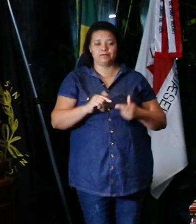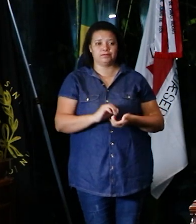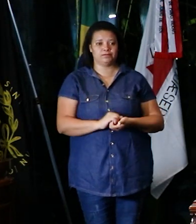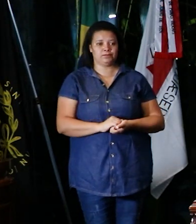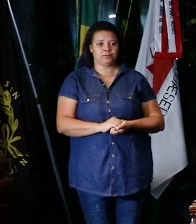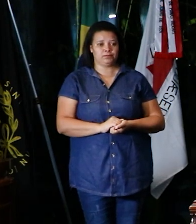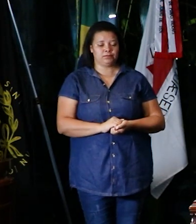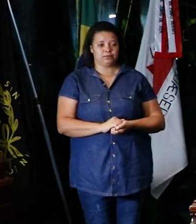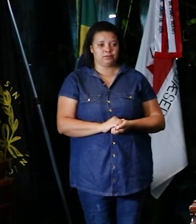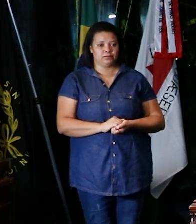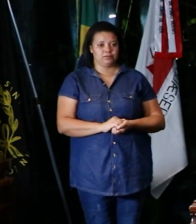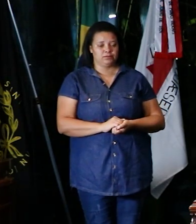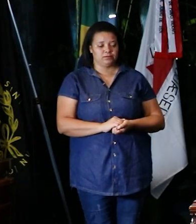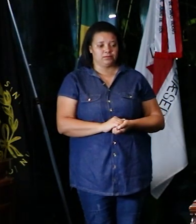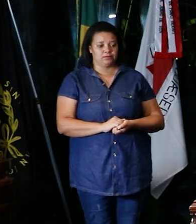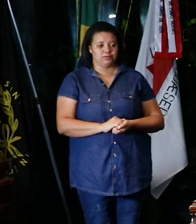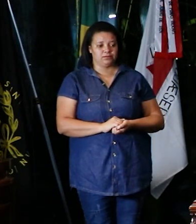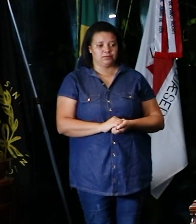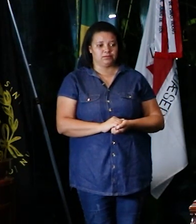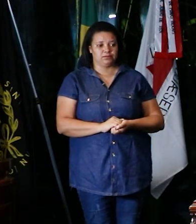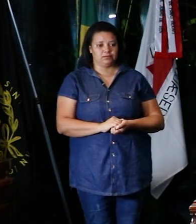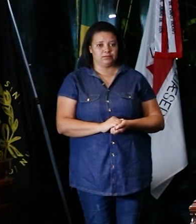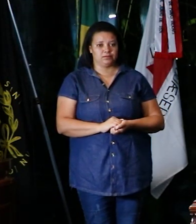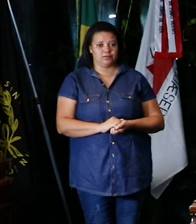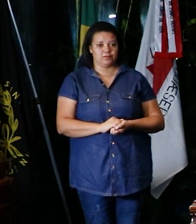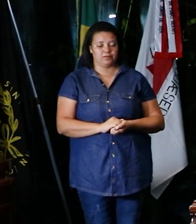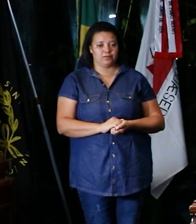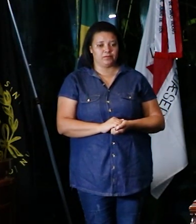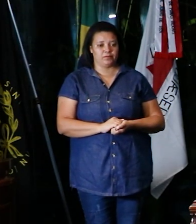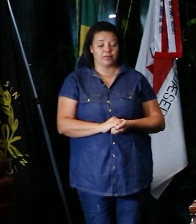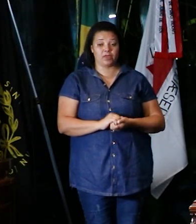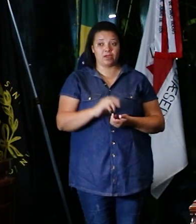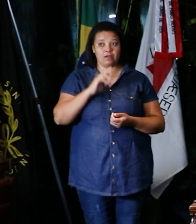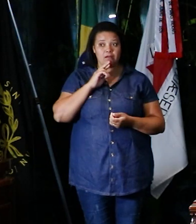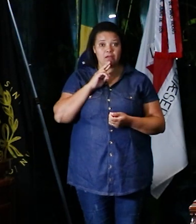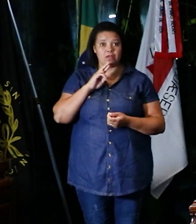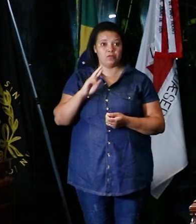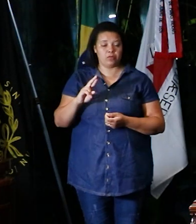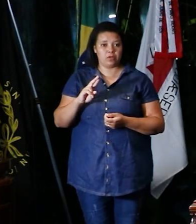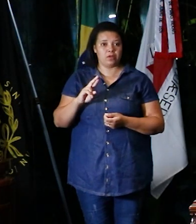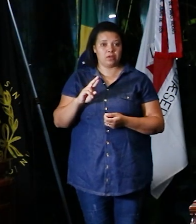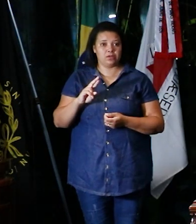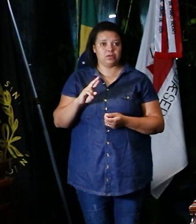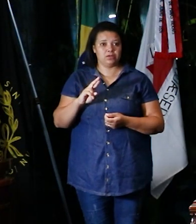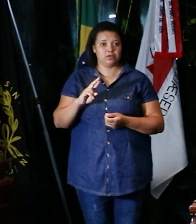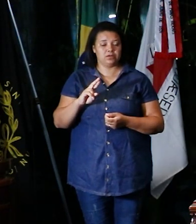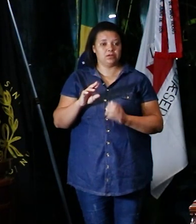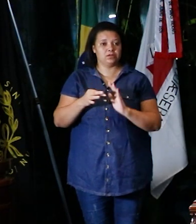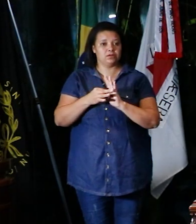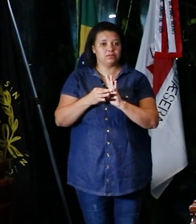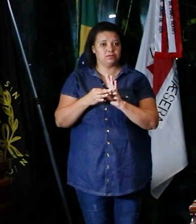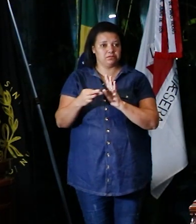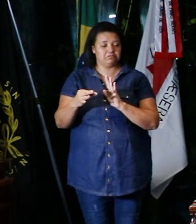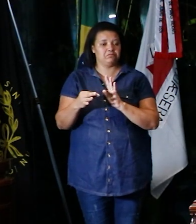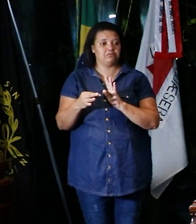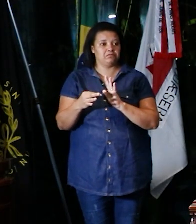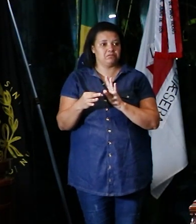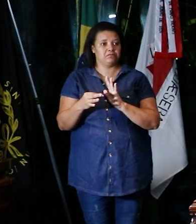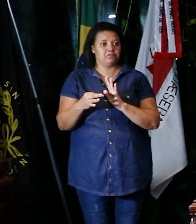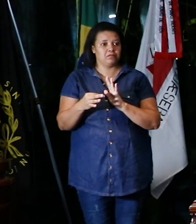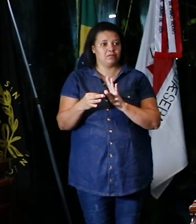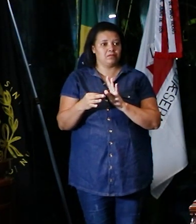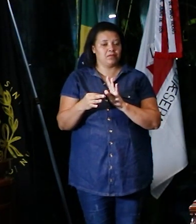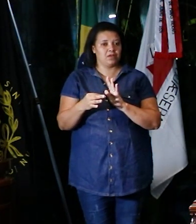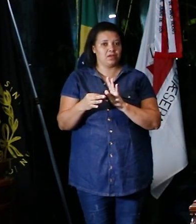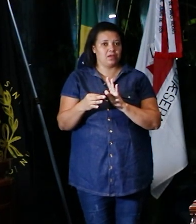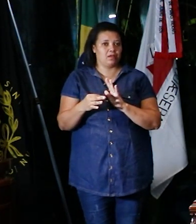E ele nunca respondeu a essa crítica, imagina se ele vai fazer isso.